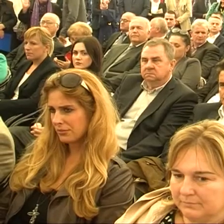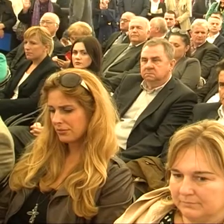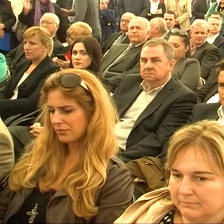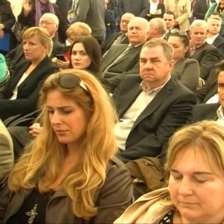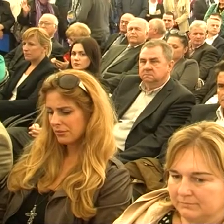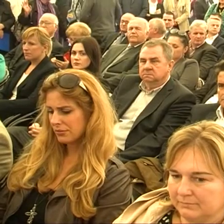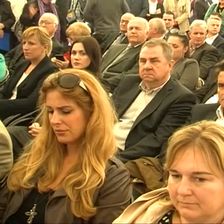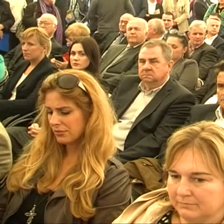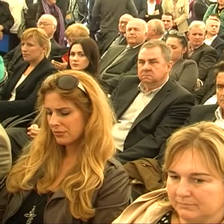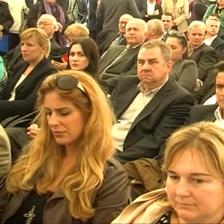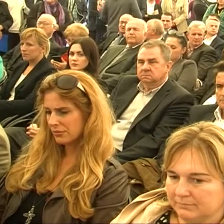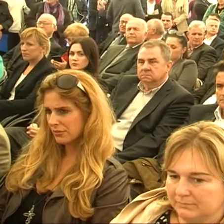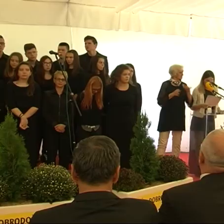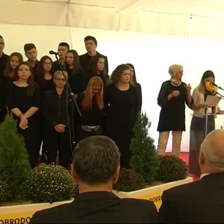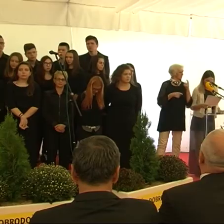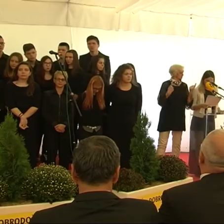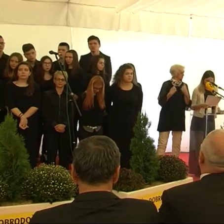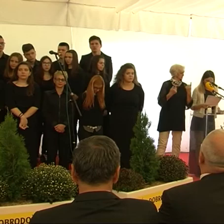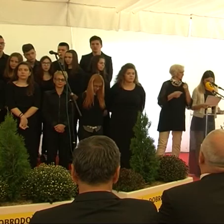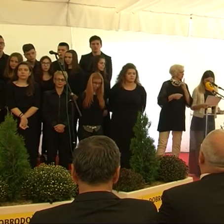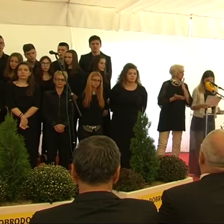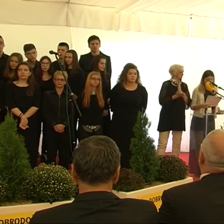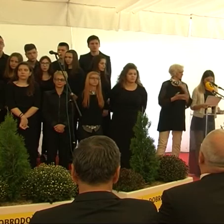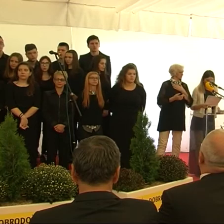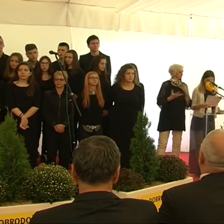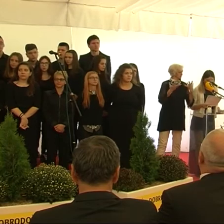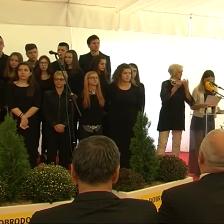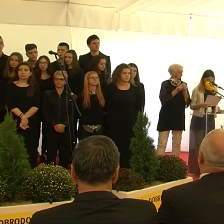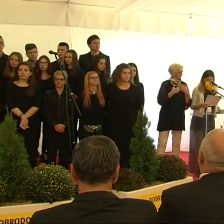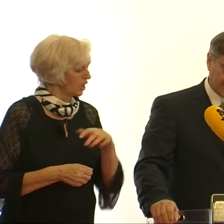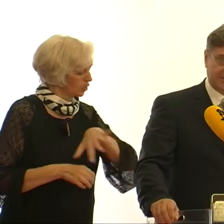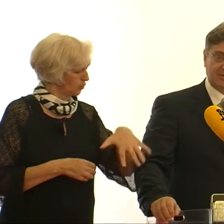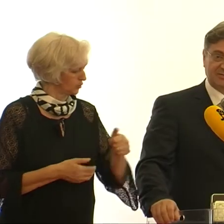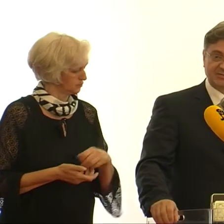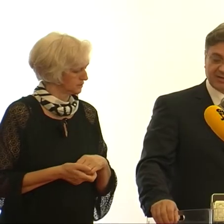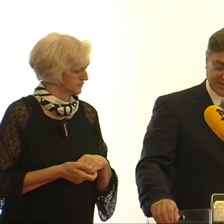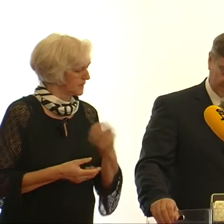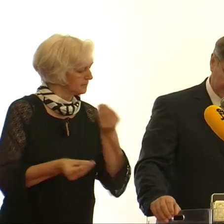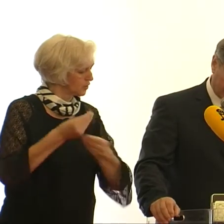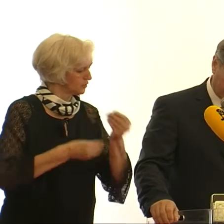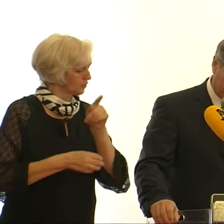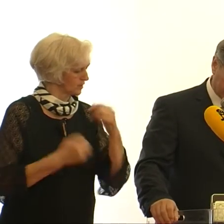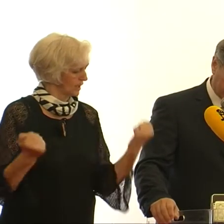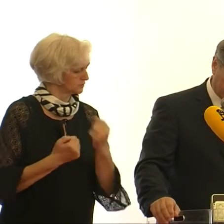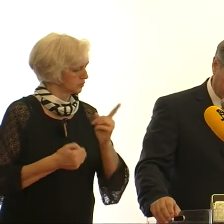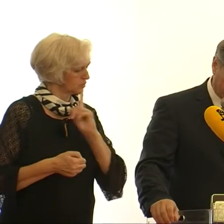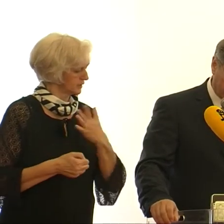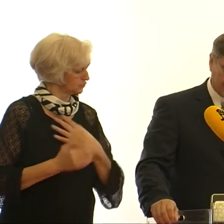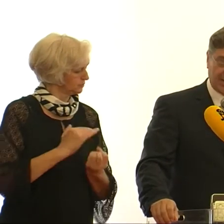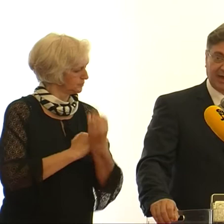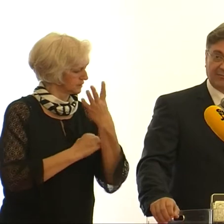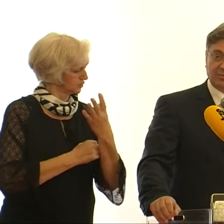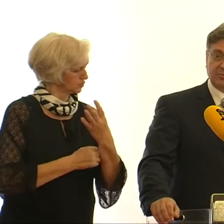i ispravne prezentacije potencijala sa kojima raspolaže Bosna i Hercegovina. Nastavit ćemo sa aktivnostima koje nas